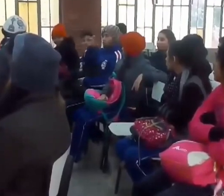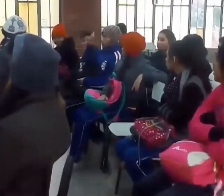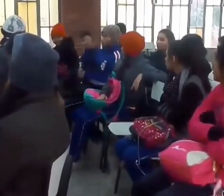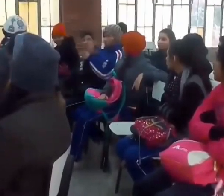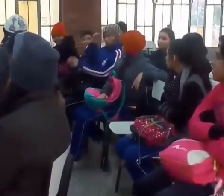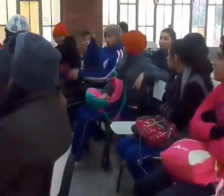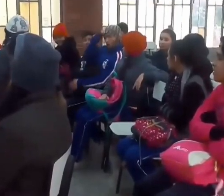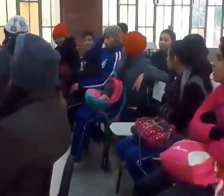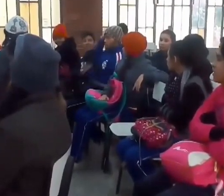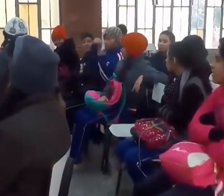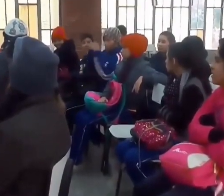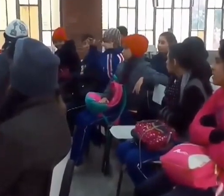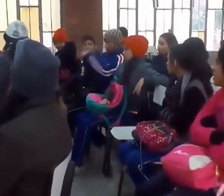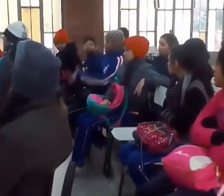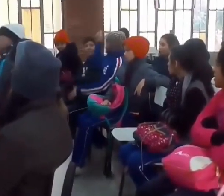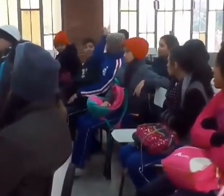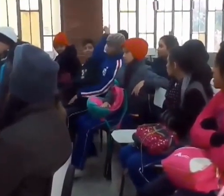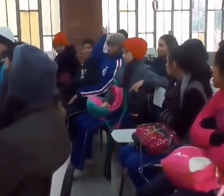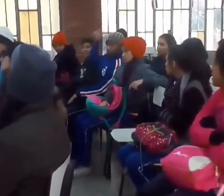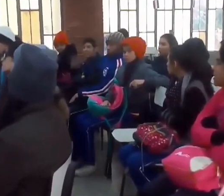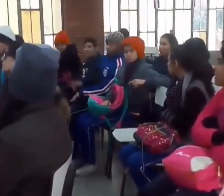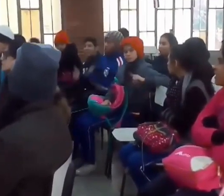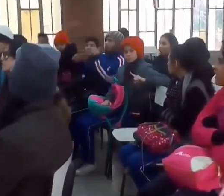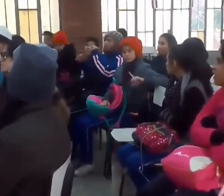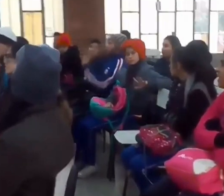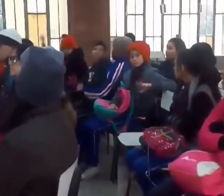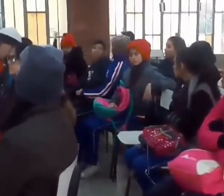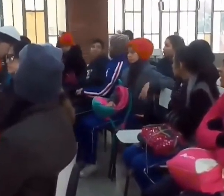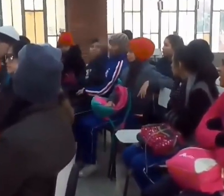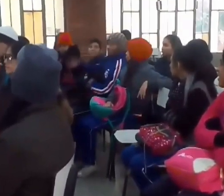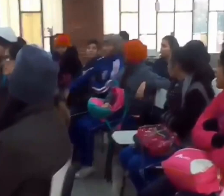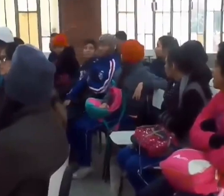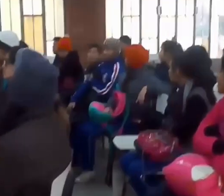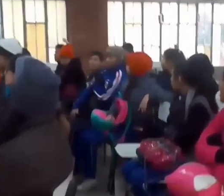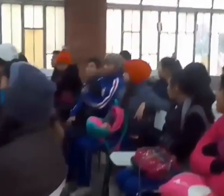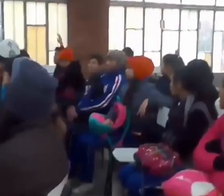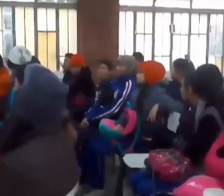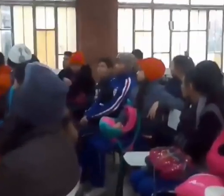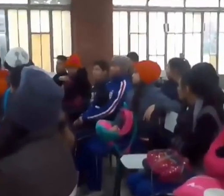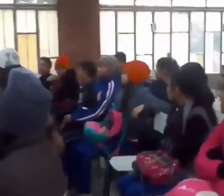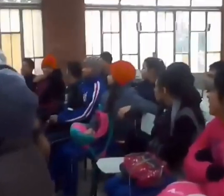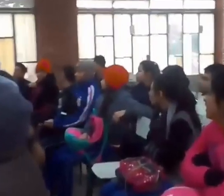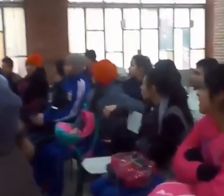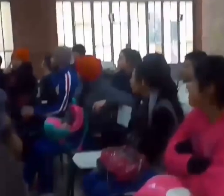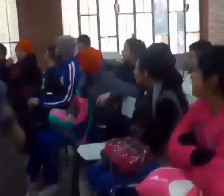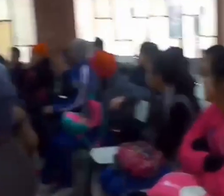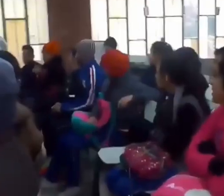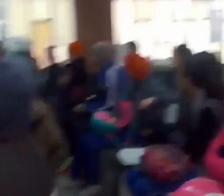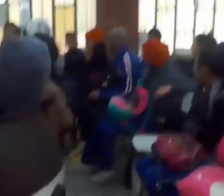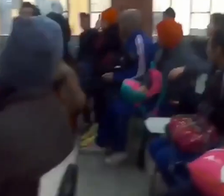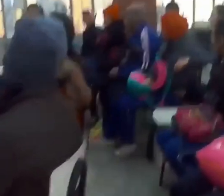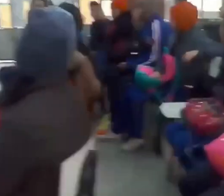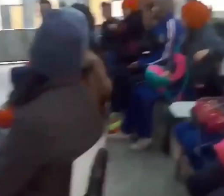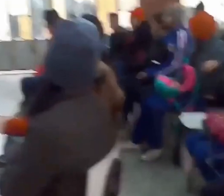lengua de señas? A ver, yo, por ejemplo, si quisiera aprender, o mi hijo, o alguien de mi familia, si quisiera aprender la lengua de señas, ¿es